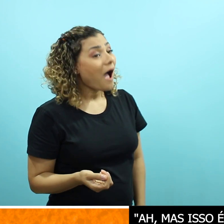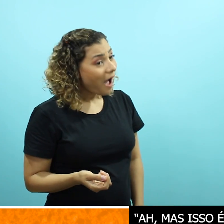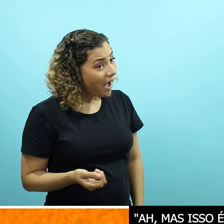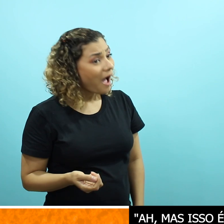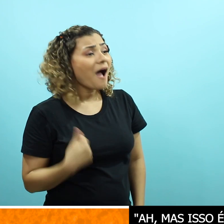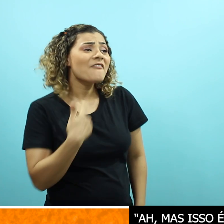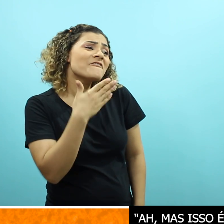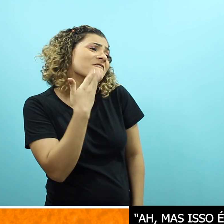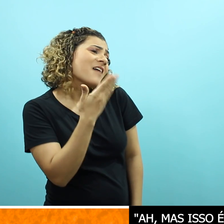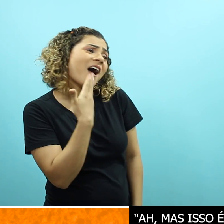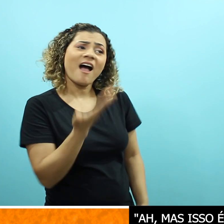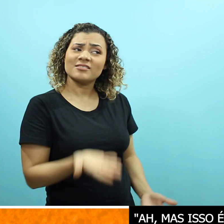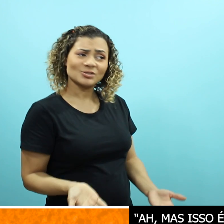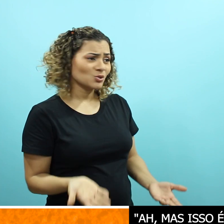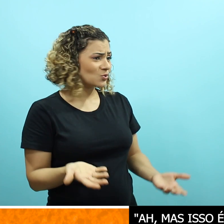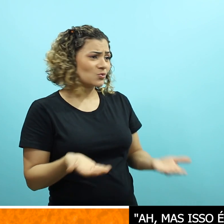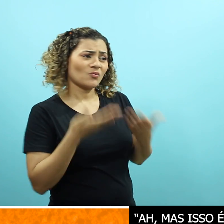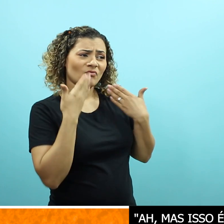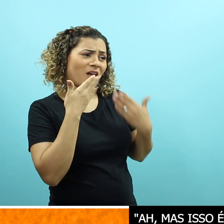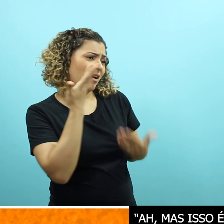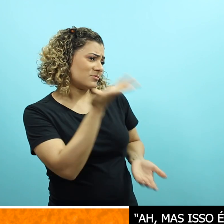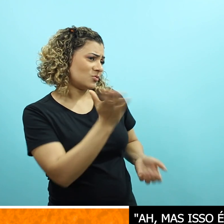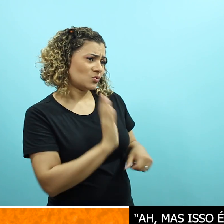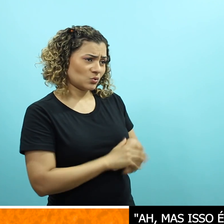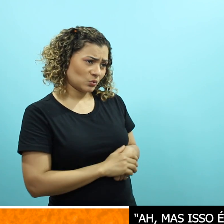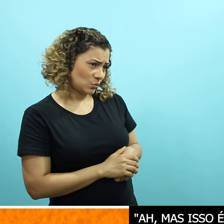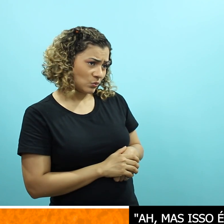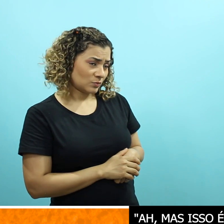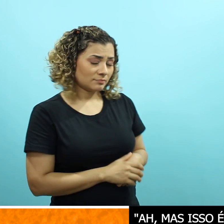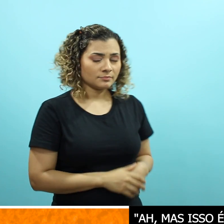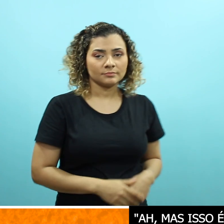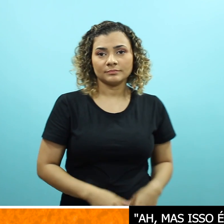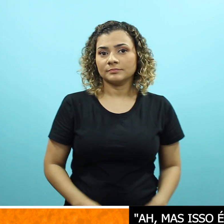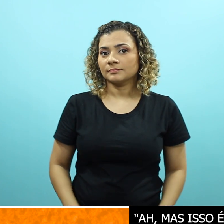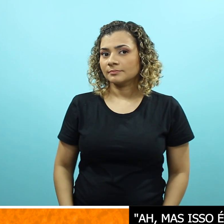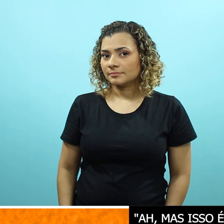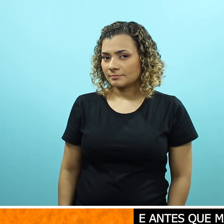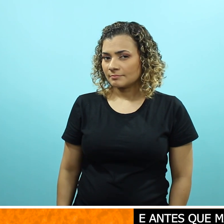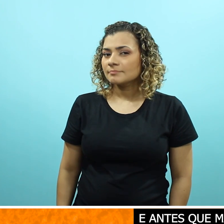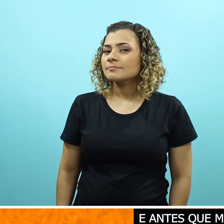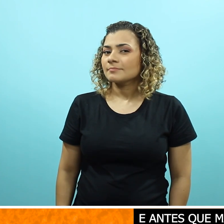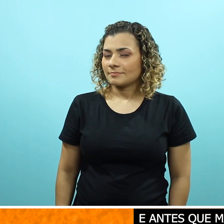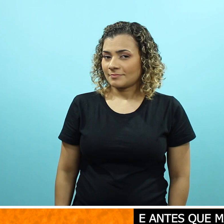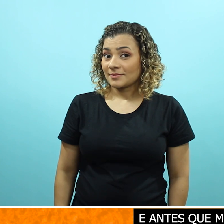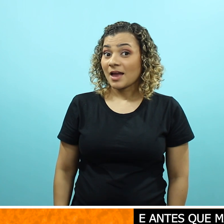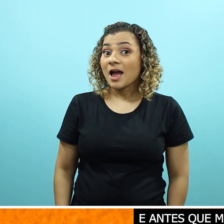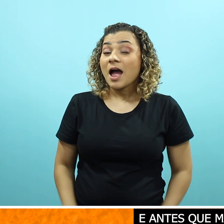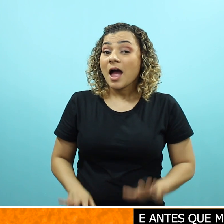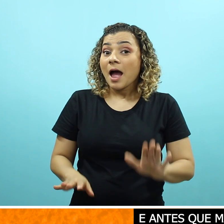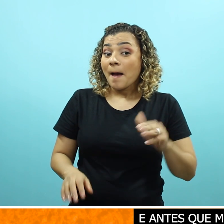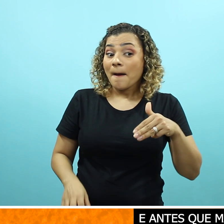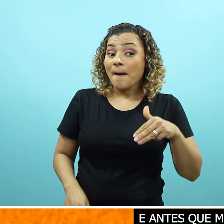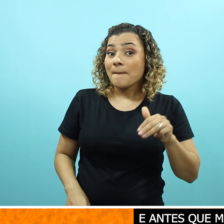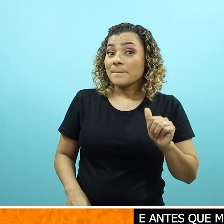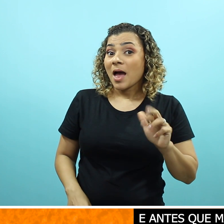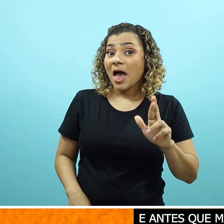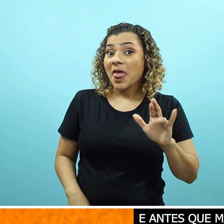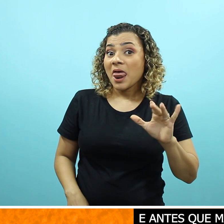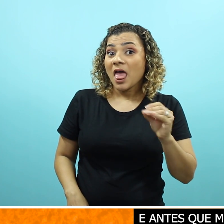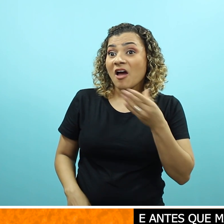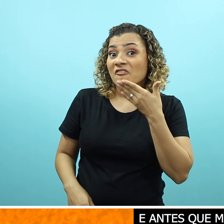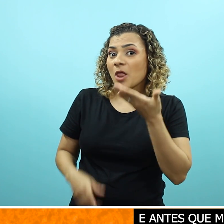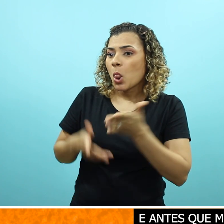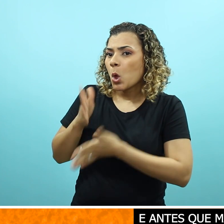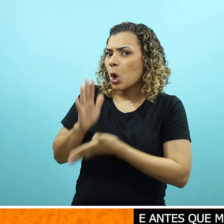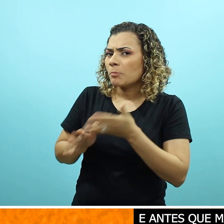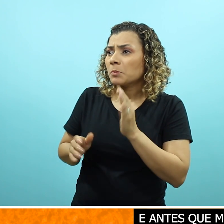Ah, mas isso é fácil demais, disse Dona Mercedes. E antes que Maria Angula a